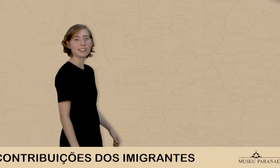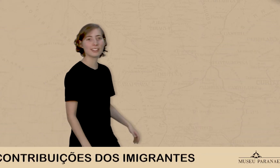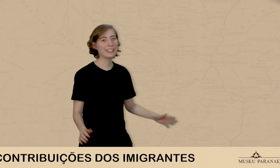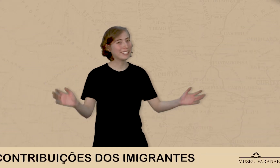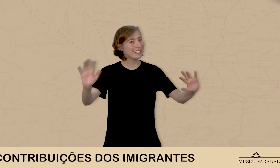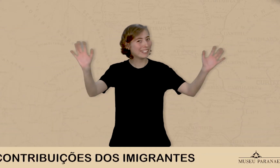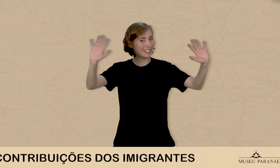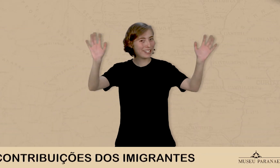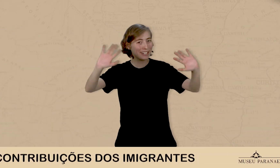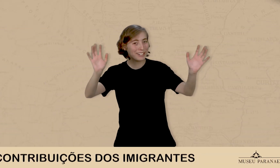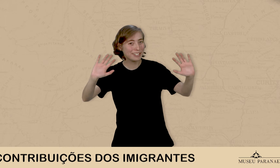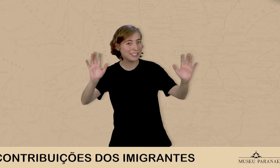Olá!